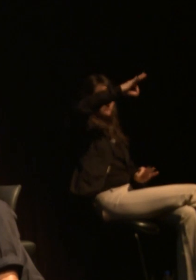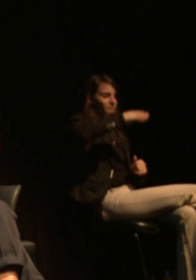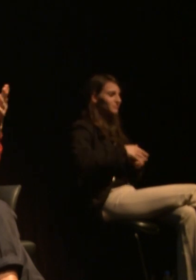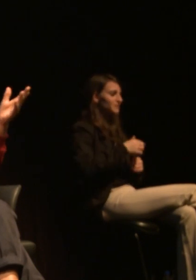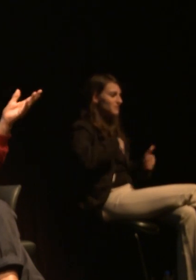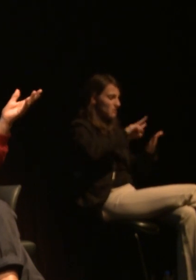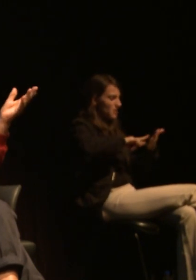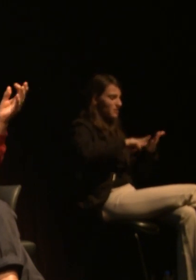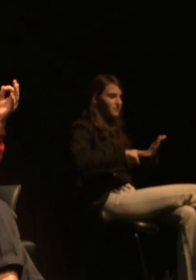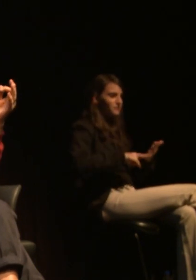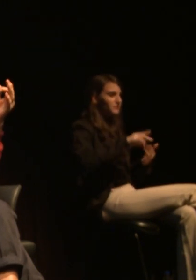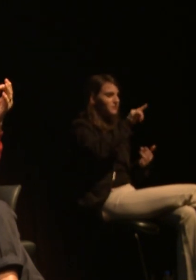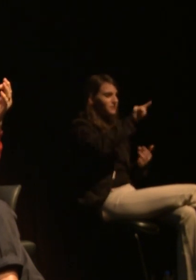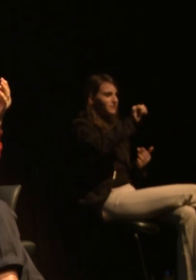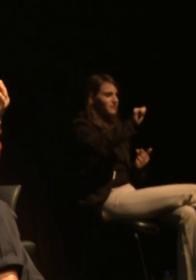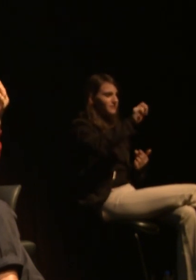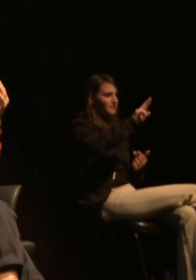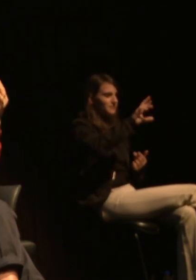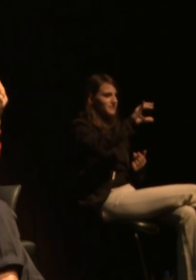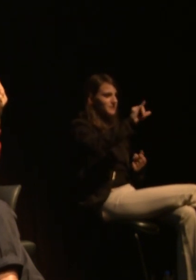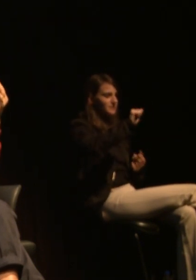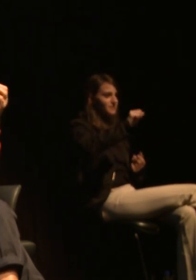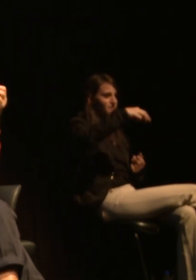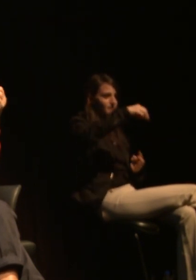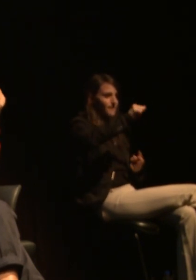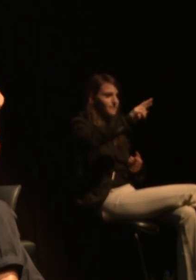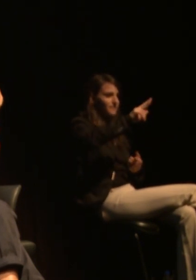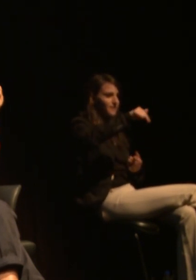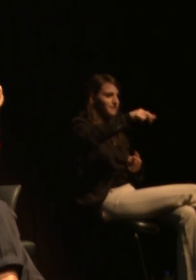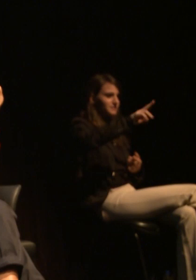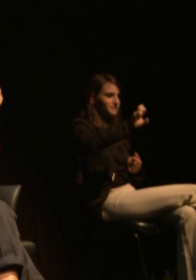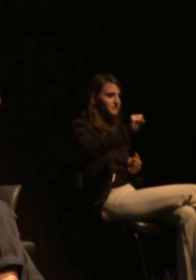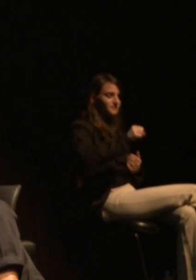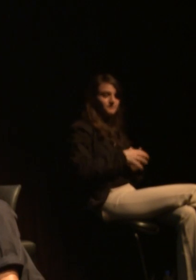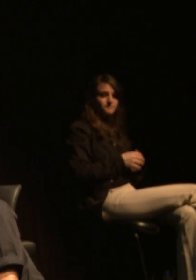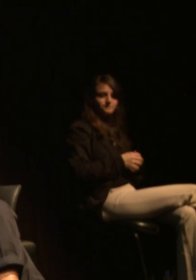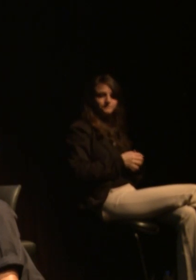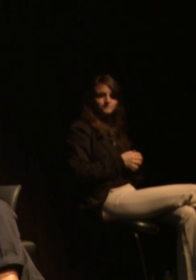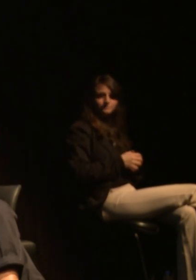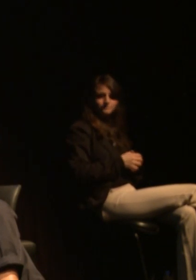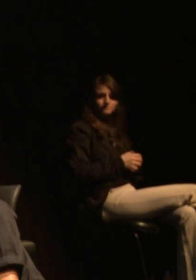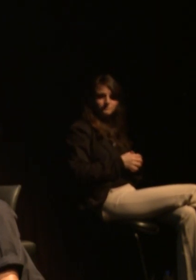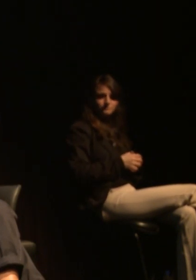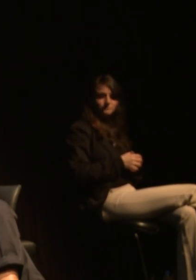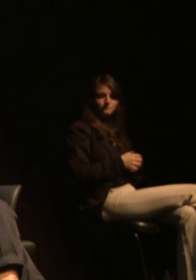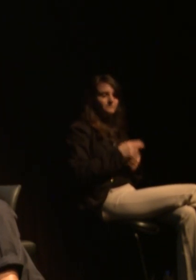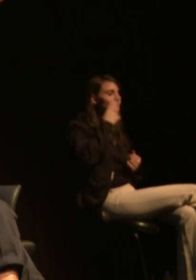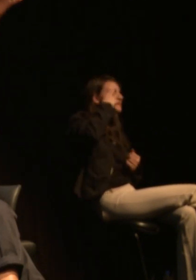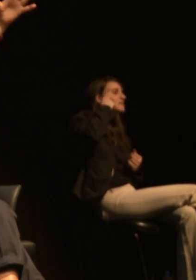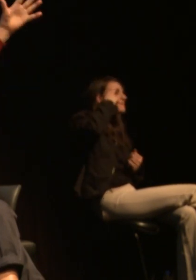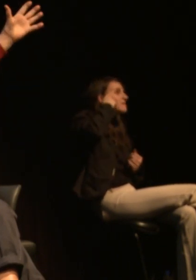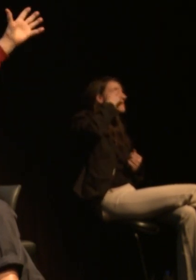Porque eu leio Garcia Marques, 100 Anos de Solidão, para mim, é uma coisa. A